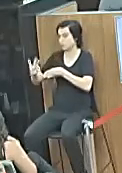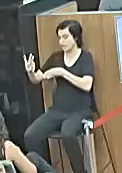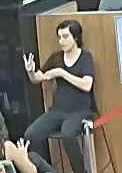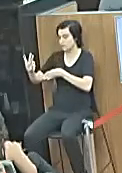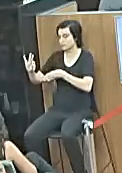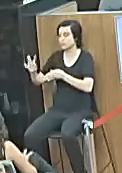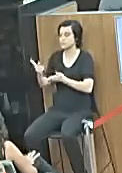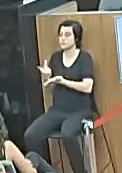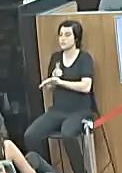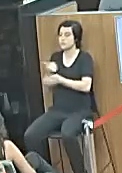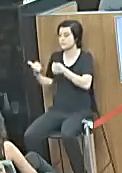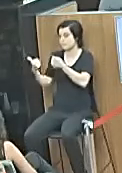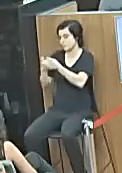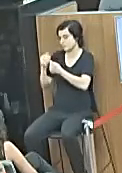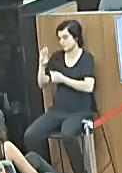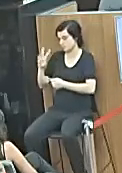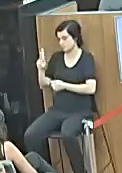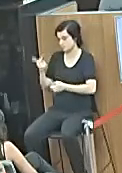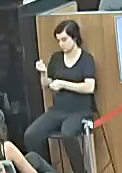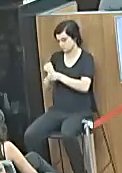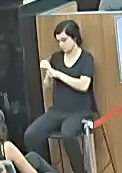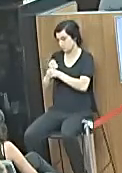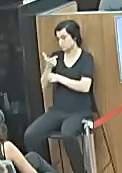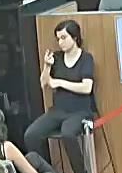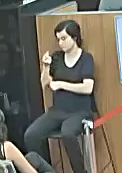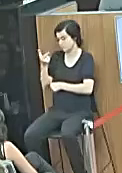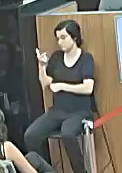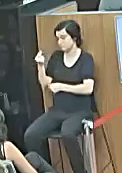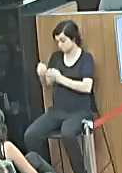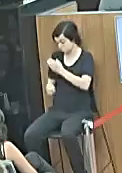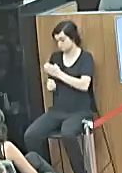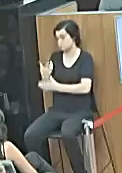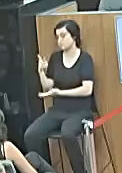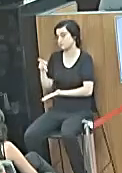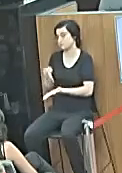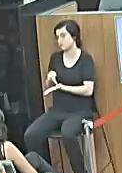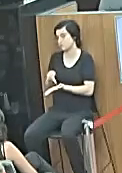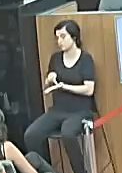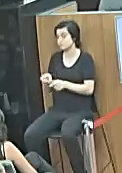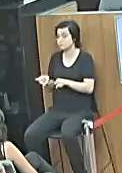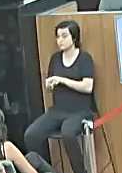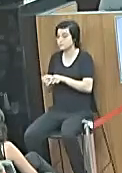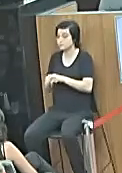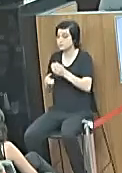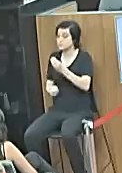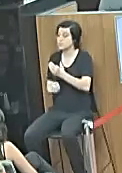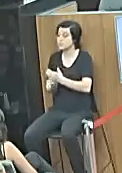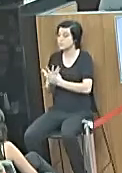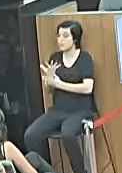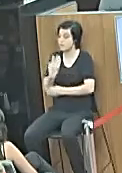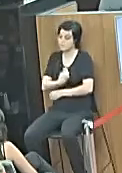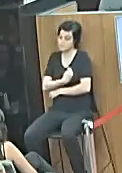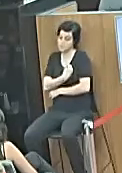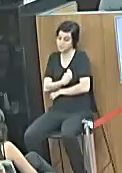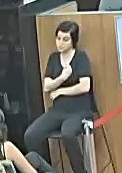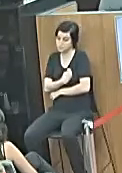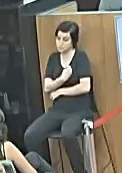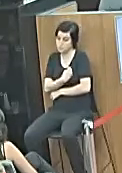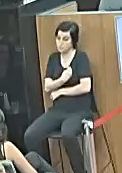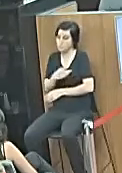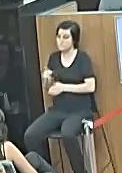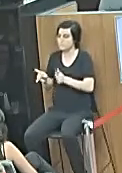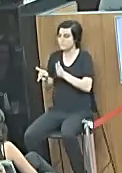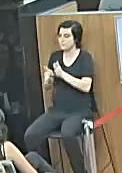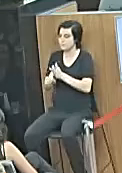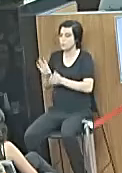ana de bh em 2020 propiciar a realização presencial das plenárias do